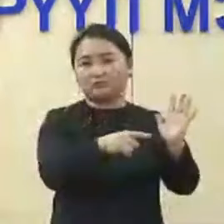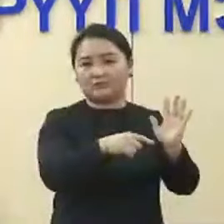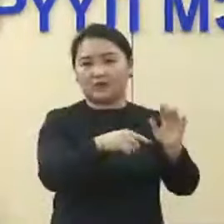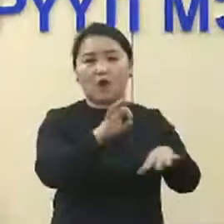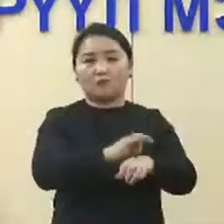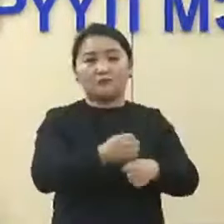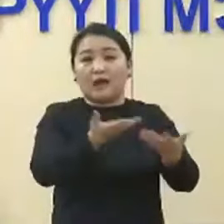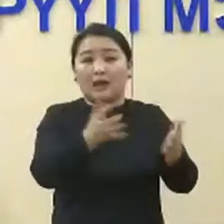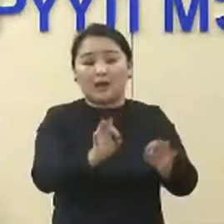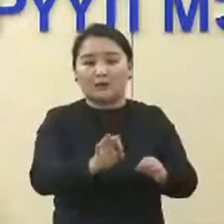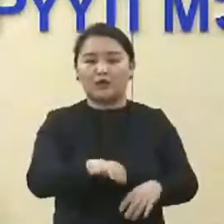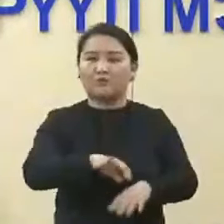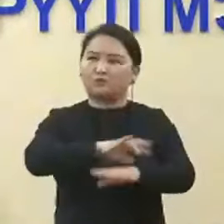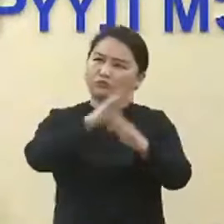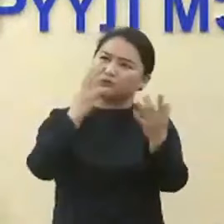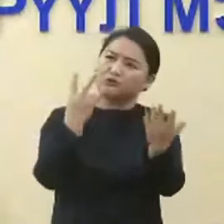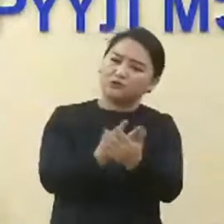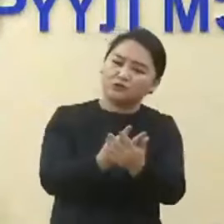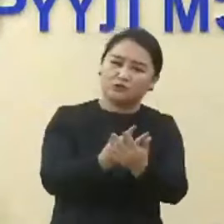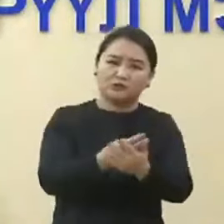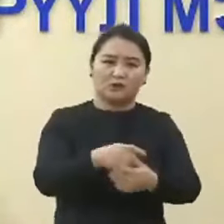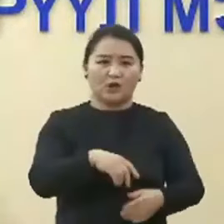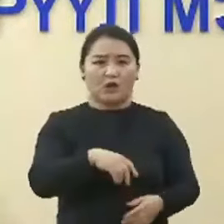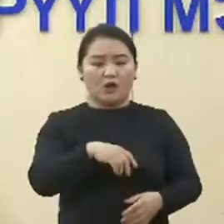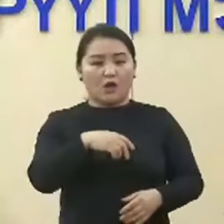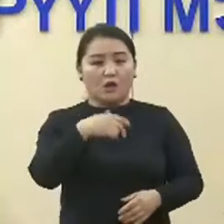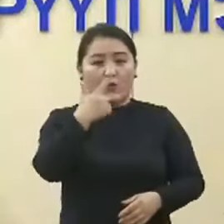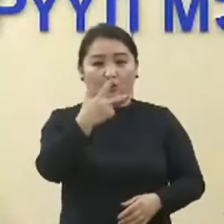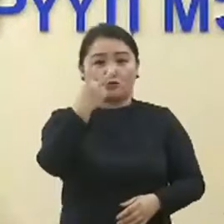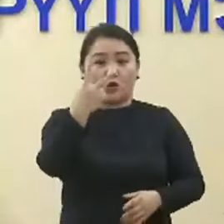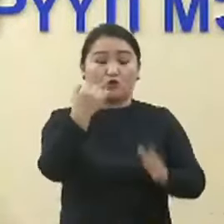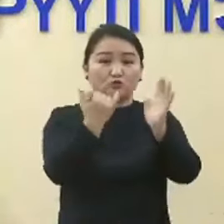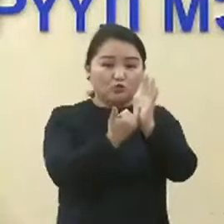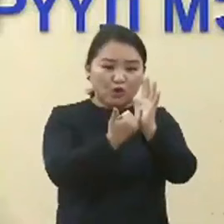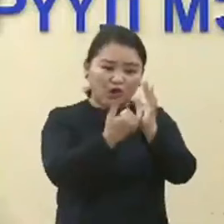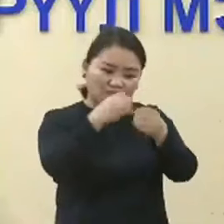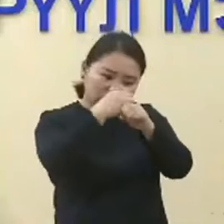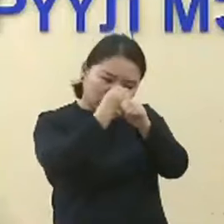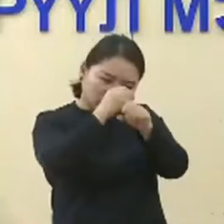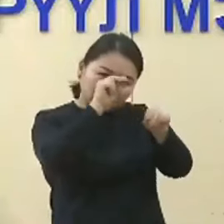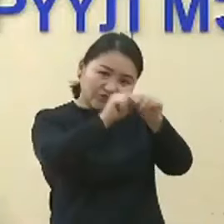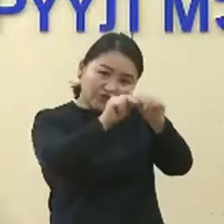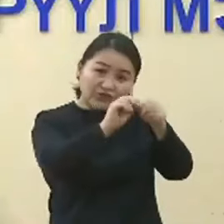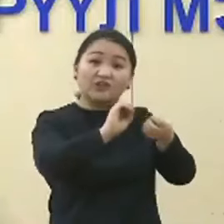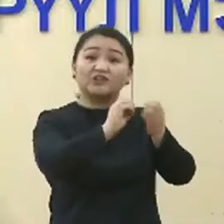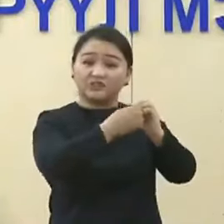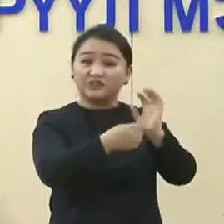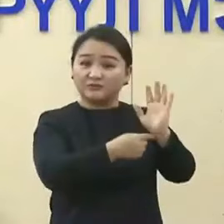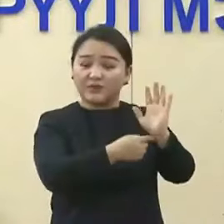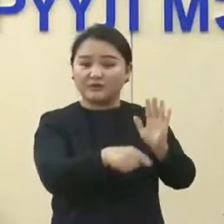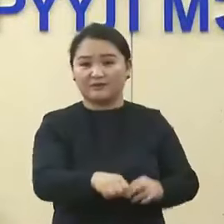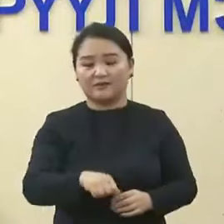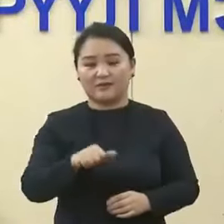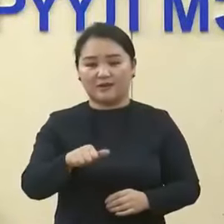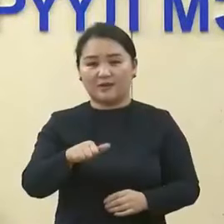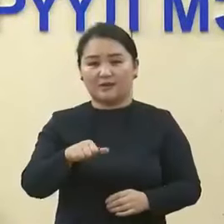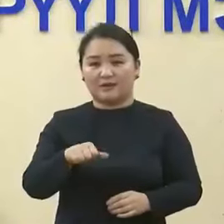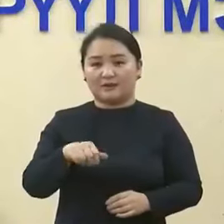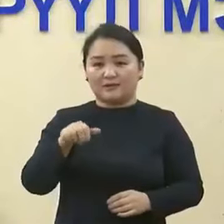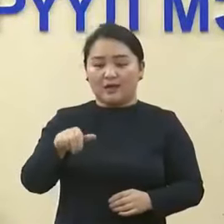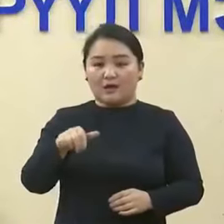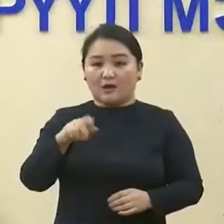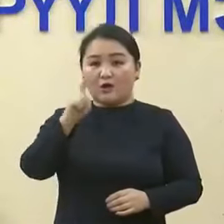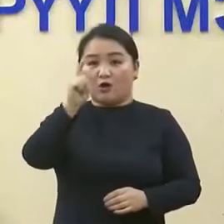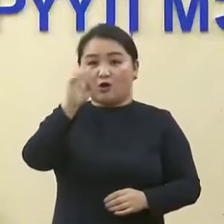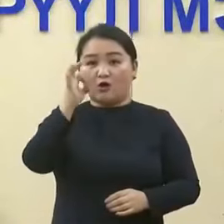326 шинжилгээ хийжээ. За бид бол хөсөлттэйэр яг одоо энэ PCR буюу real time PCR гэд